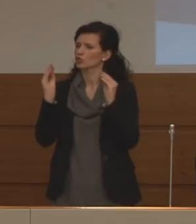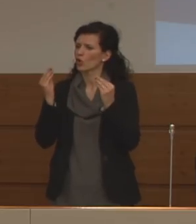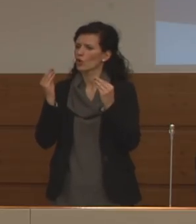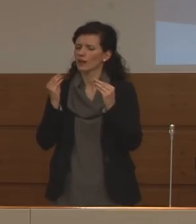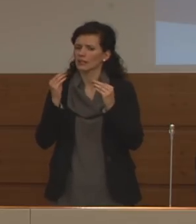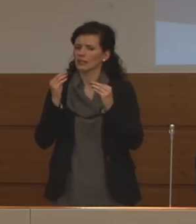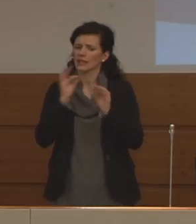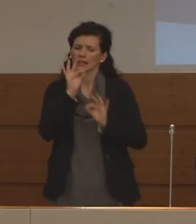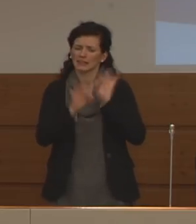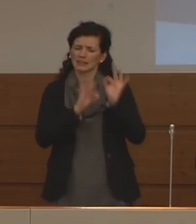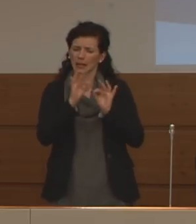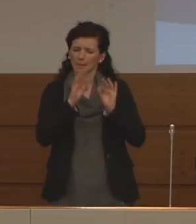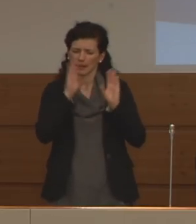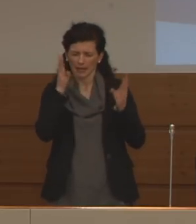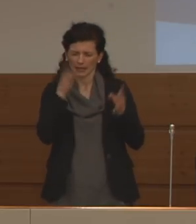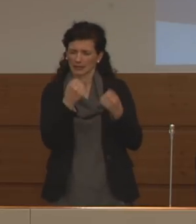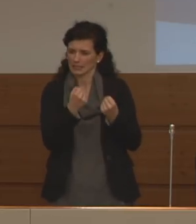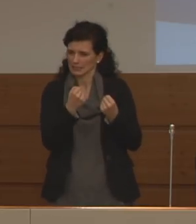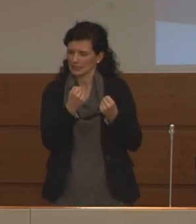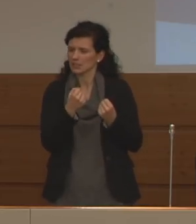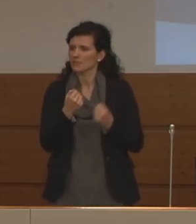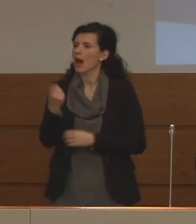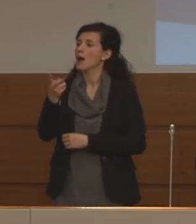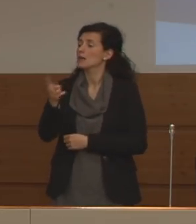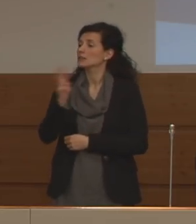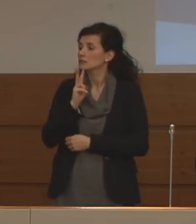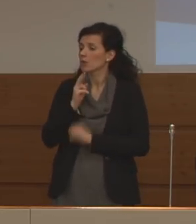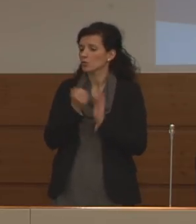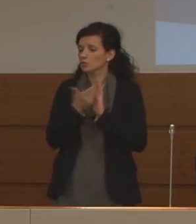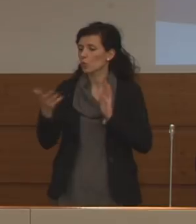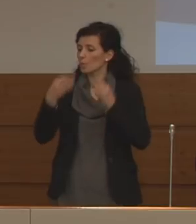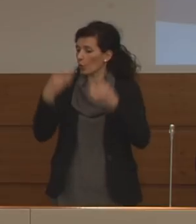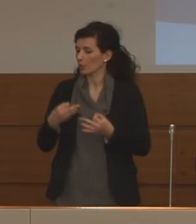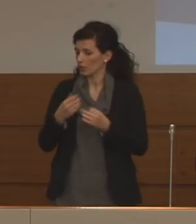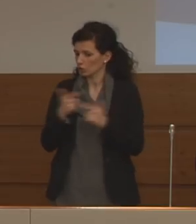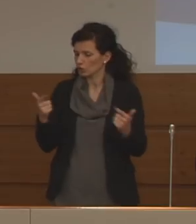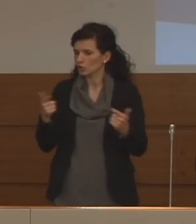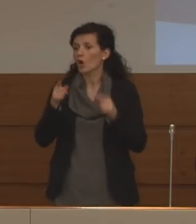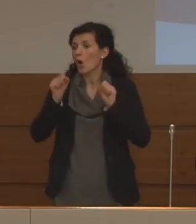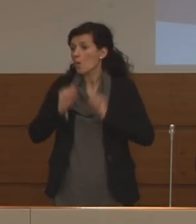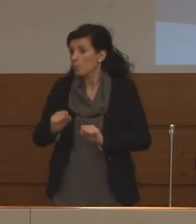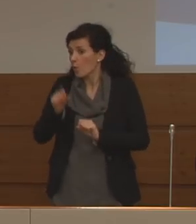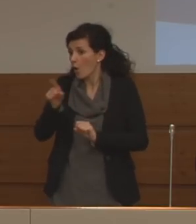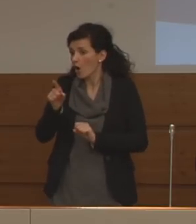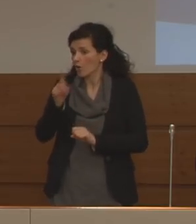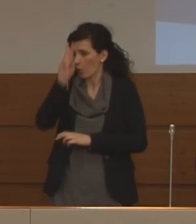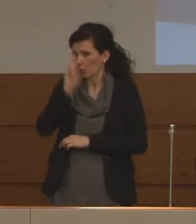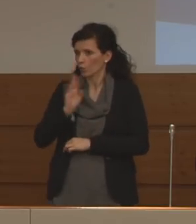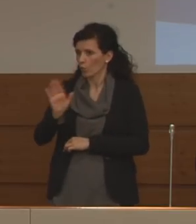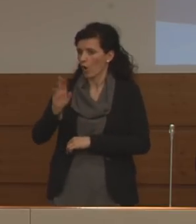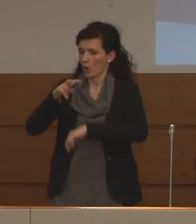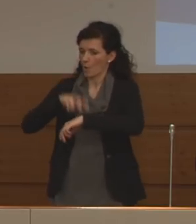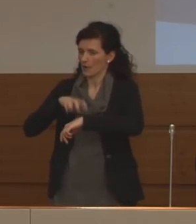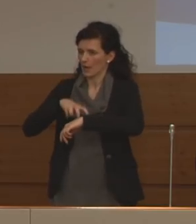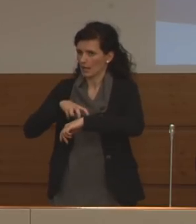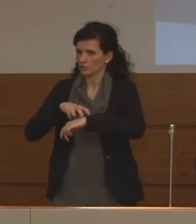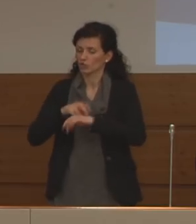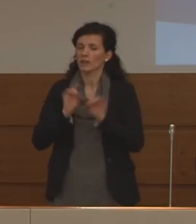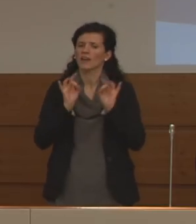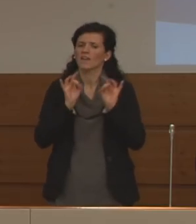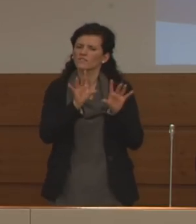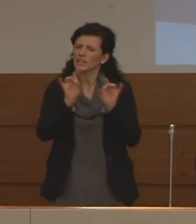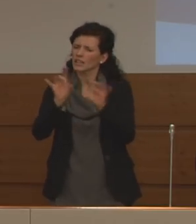che non esiste un dato preciso allora le chiedo se da medico ci può dare qualche indicazione in più su cosa fa il virus alle persone mediamente